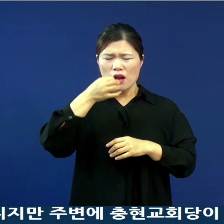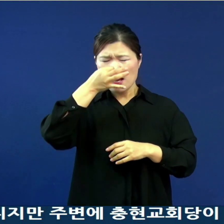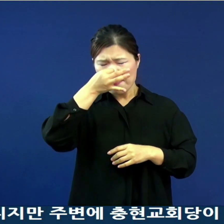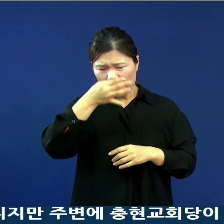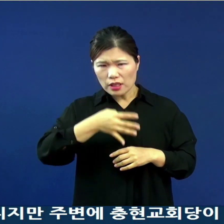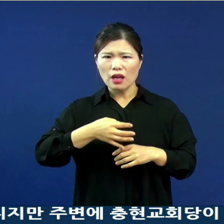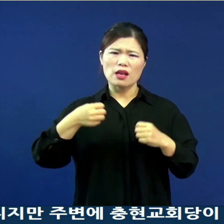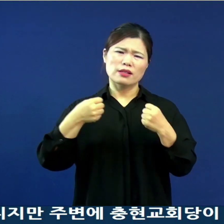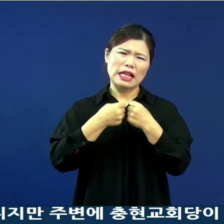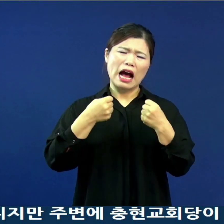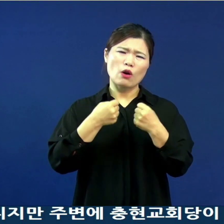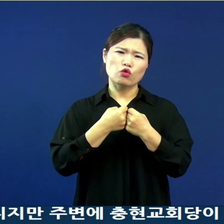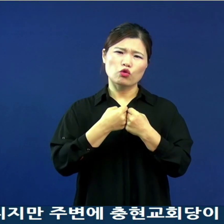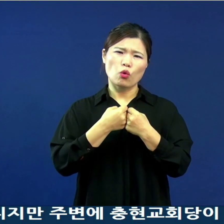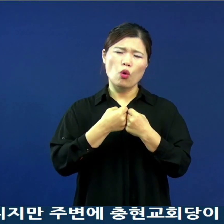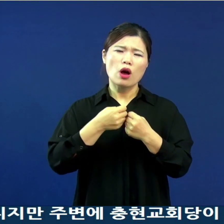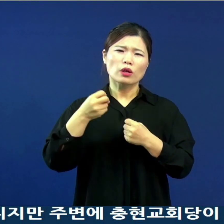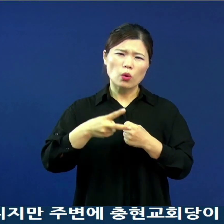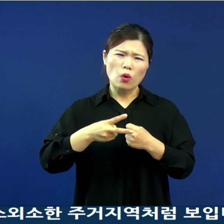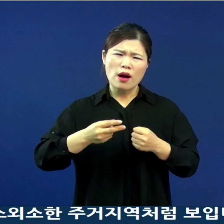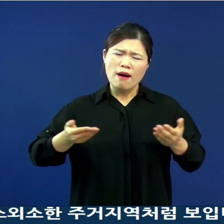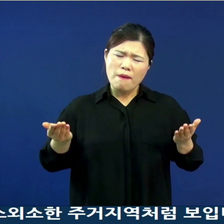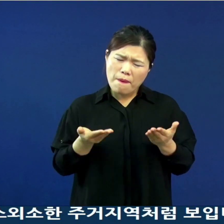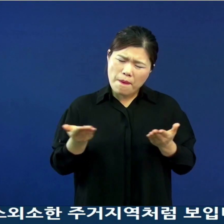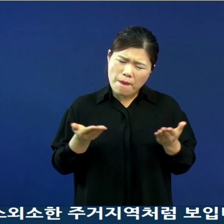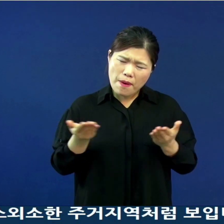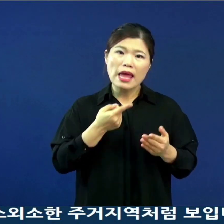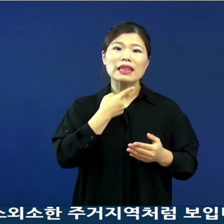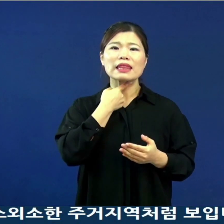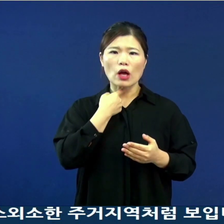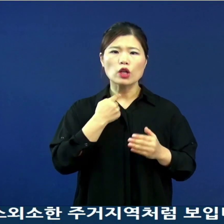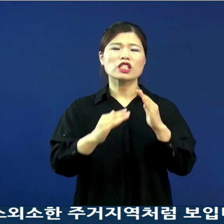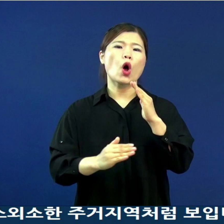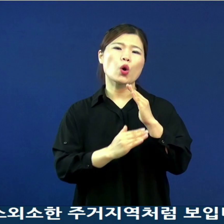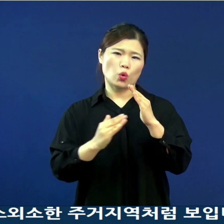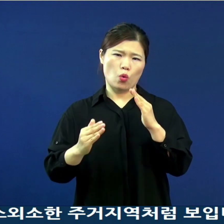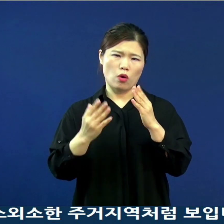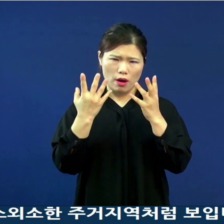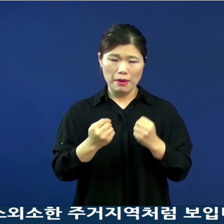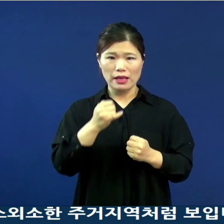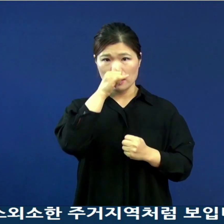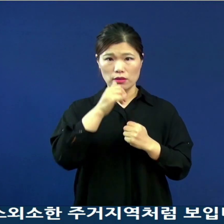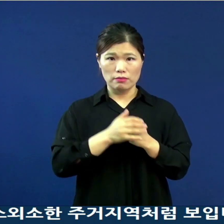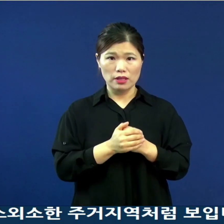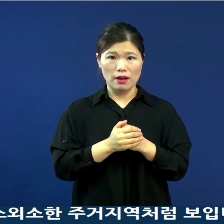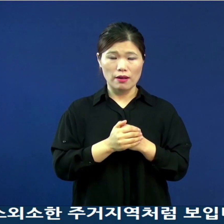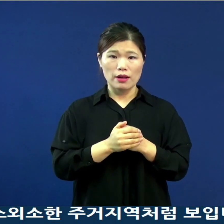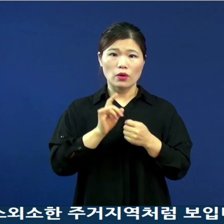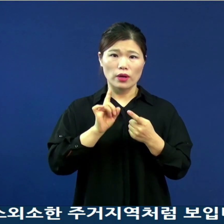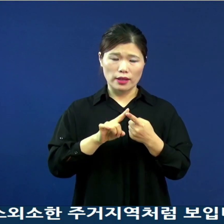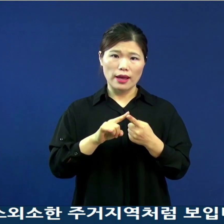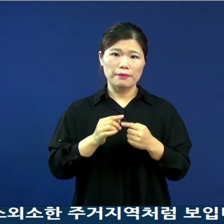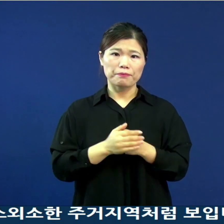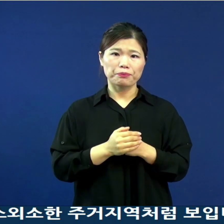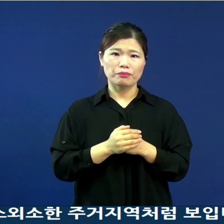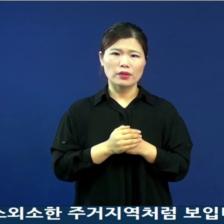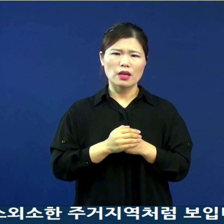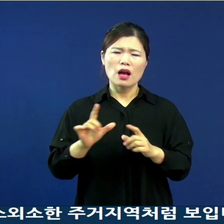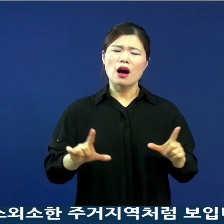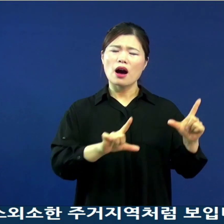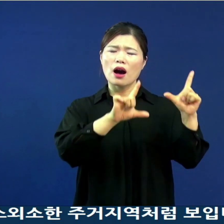삶의 자리에 있었습니다. 성도님들에게 늘 생을 헤쳐갈